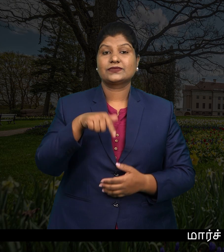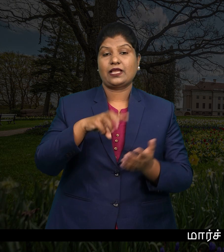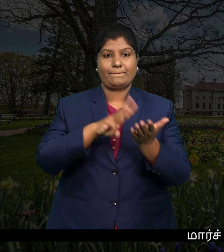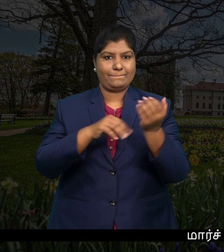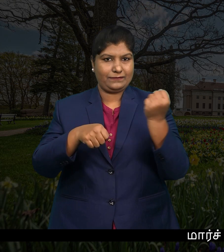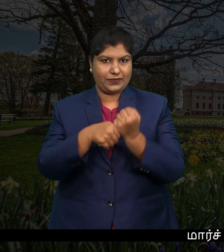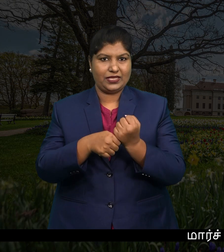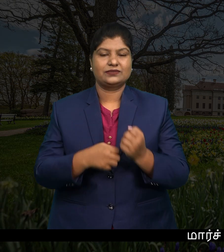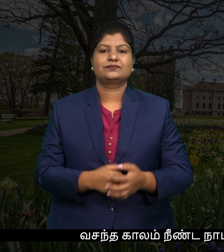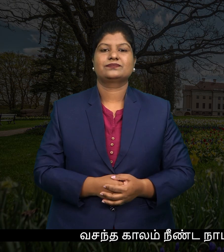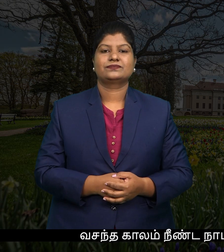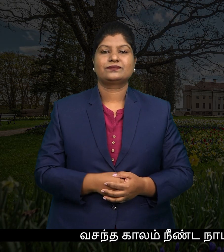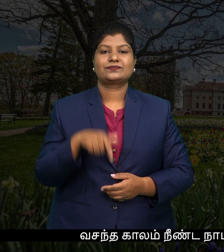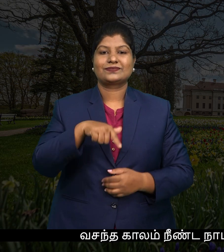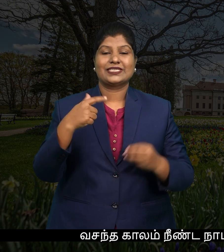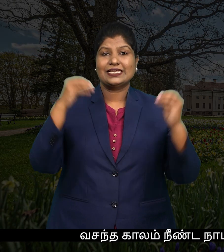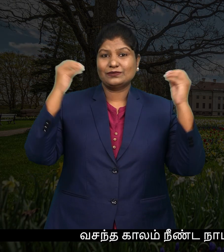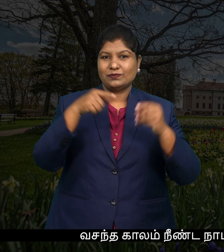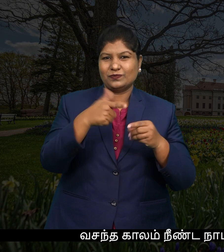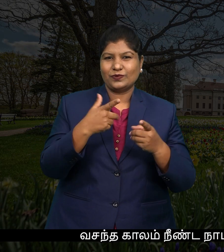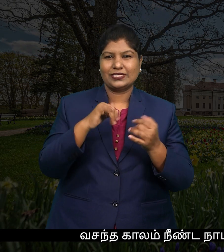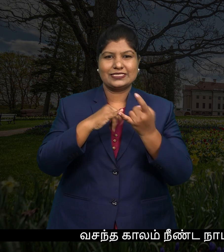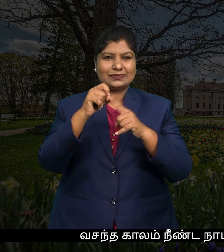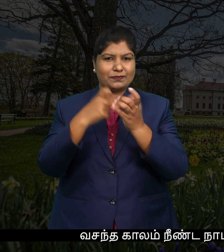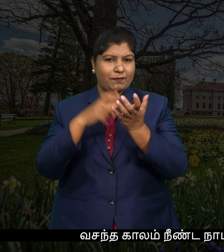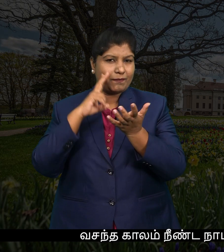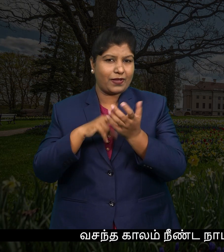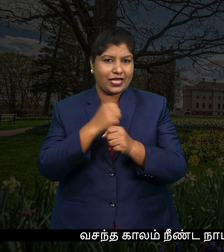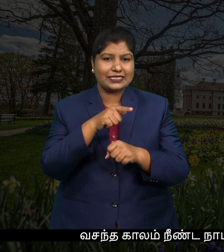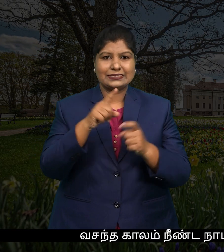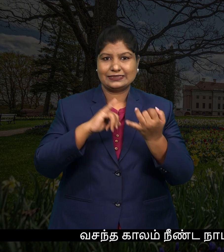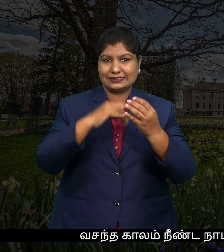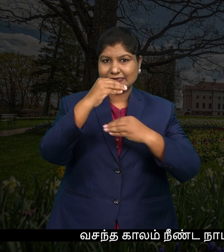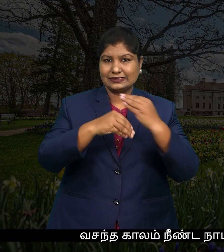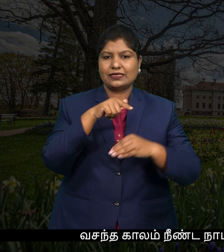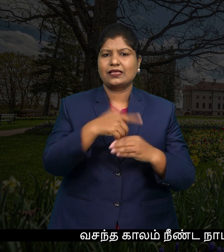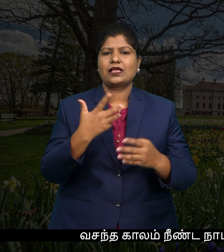மார்ச் மாதத்தில் வசந்த காலம் நீண்ட நாட்களாக கொண்டு வருகிறது.